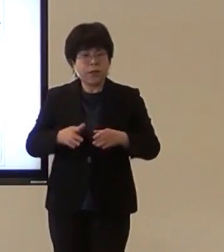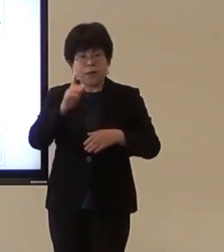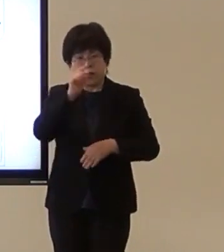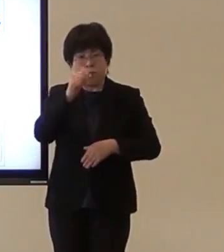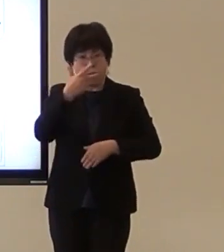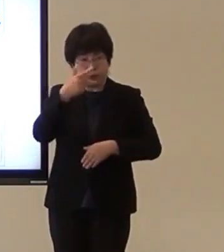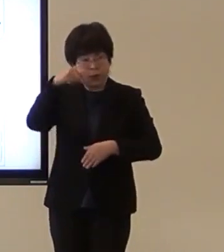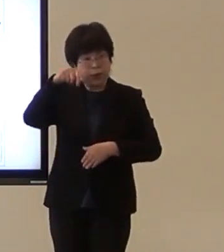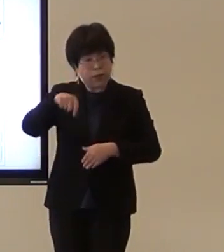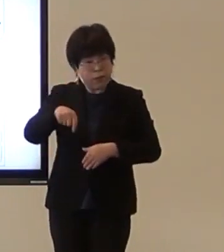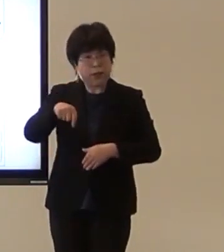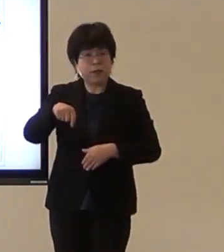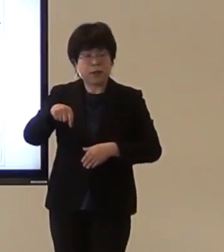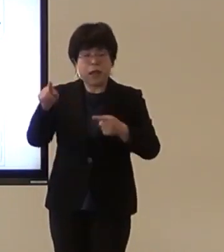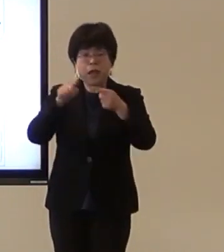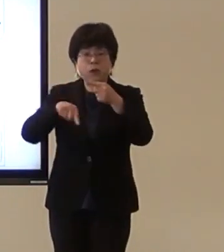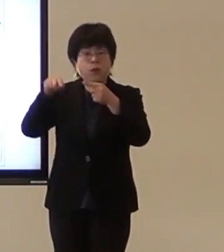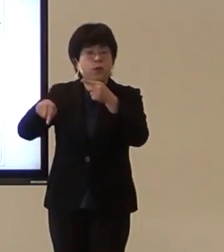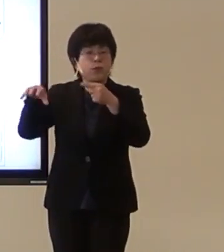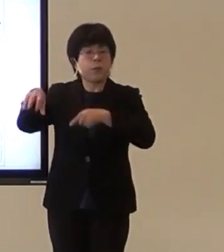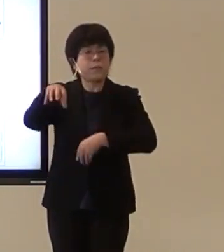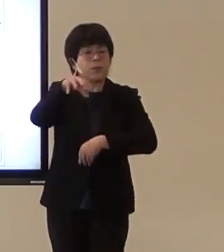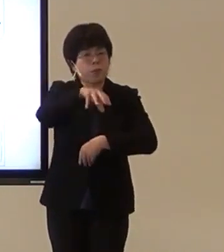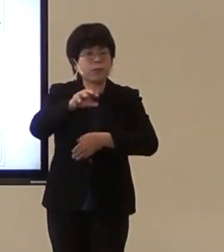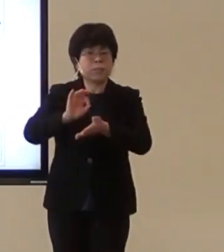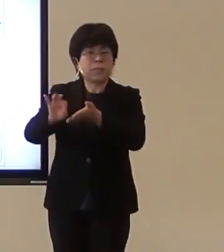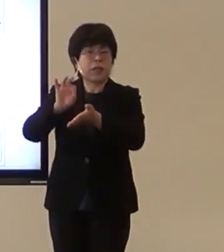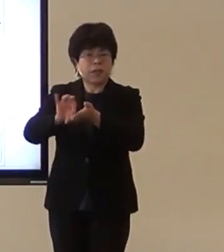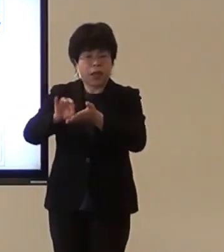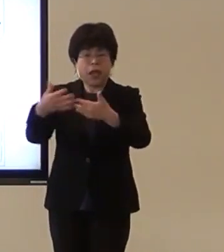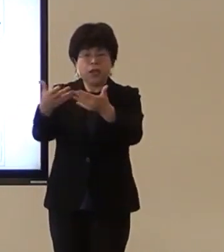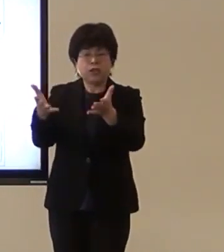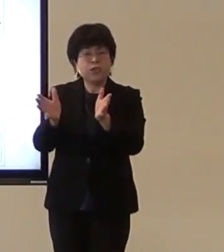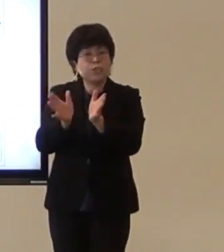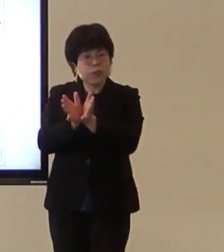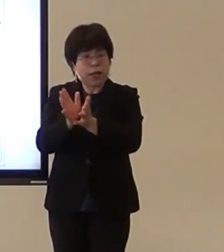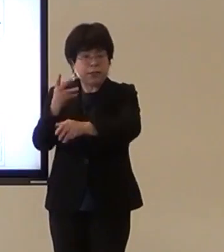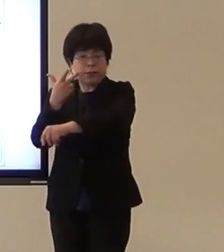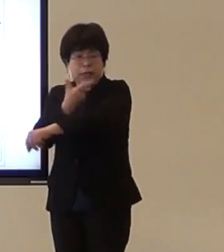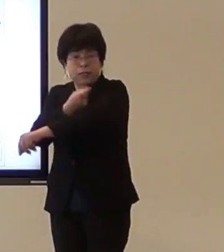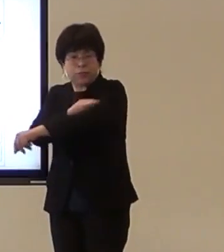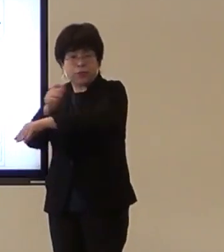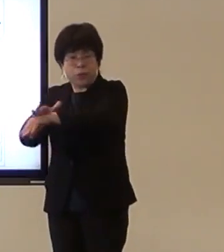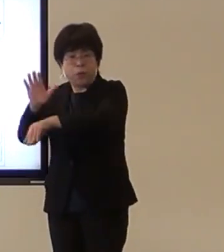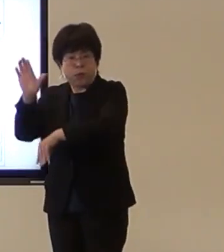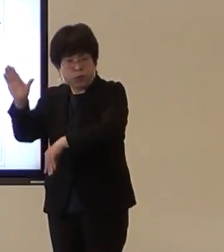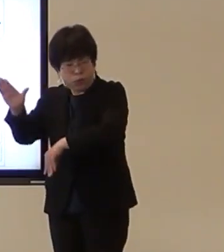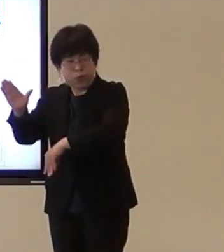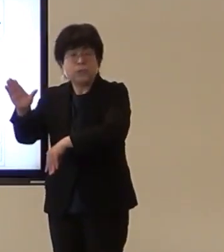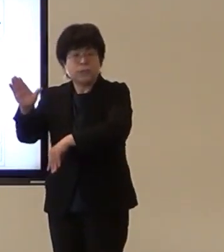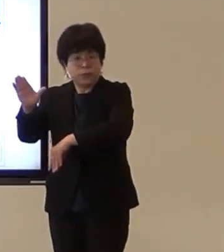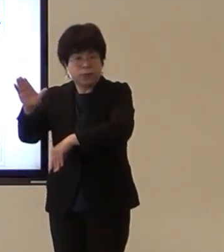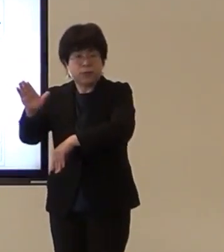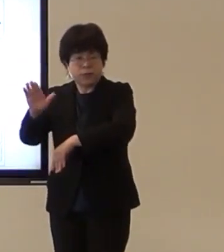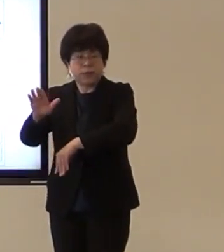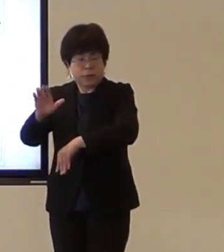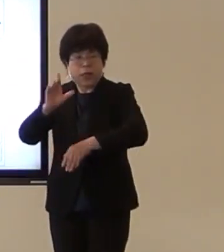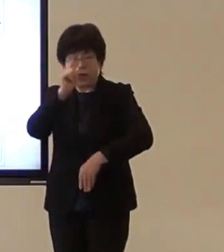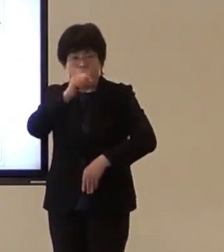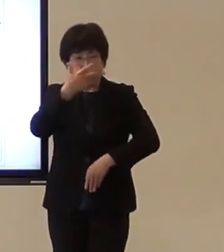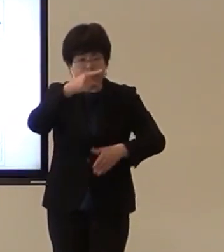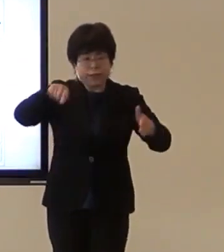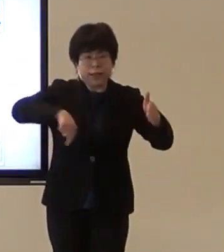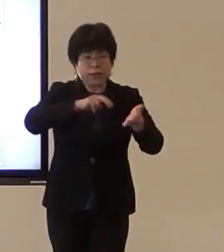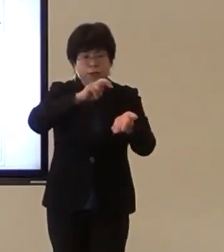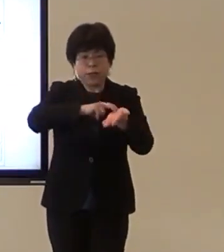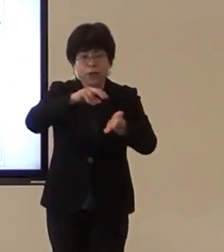では公共施設を使用して実施する集団接種と市内の医療機関のご協力を得る中で実